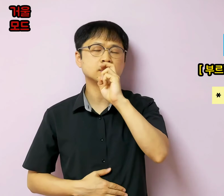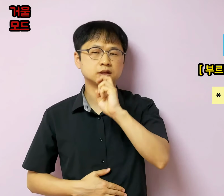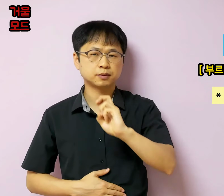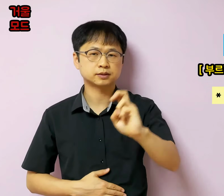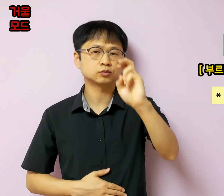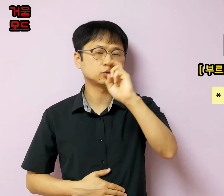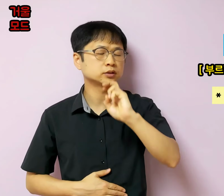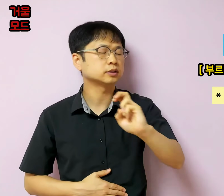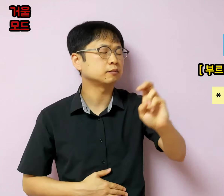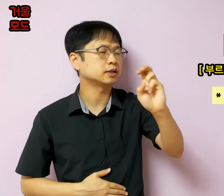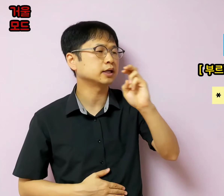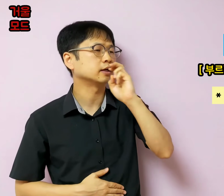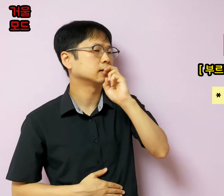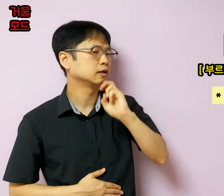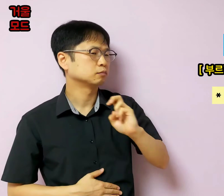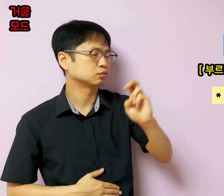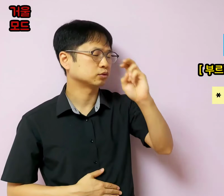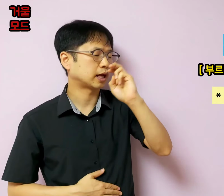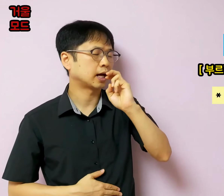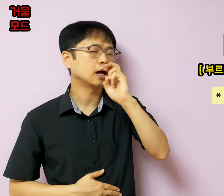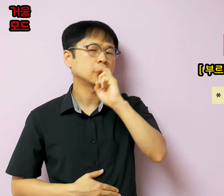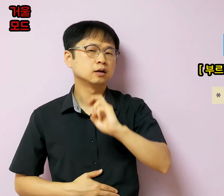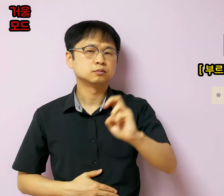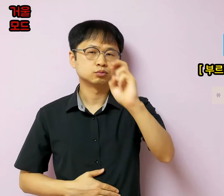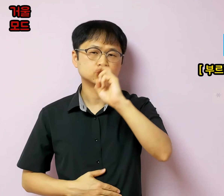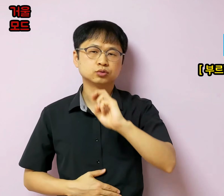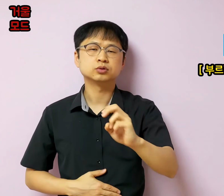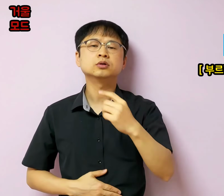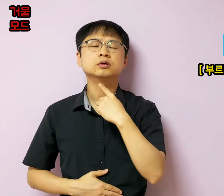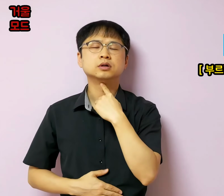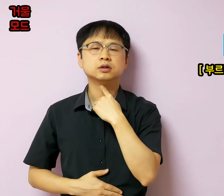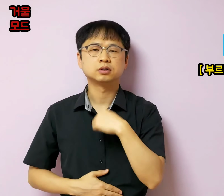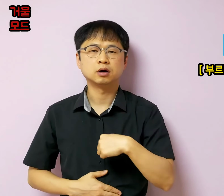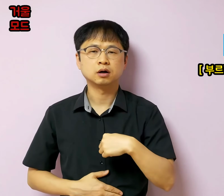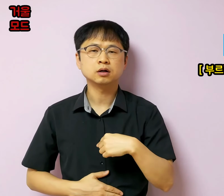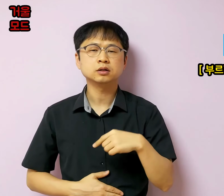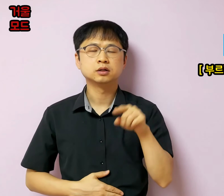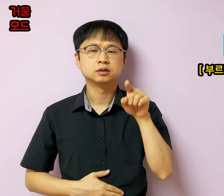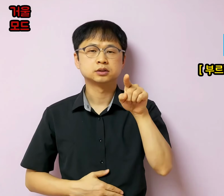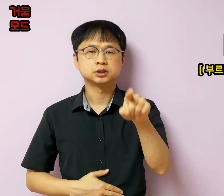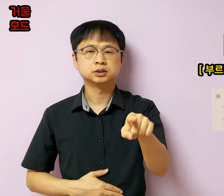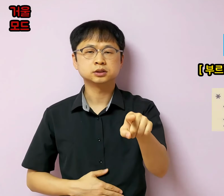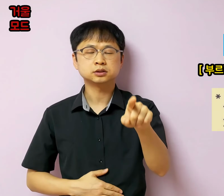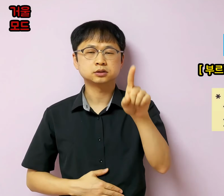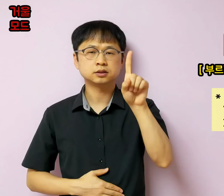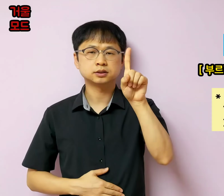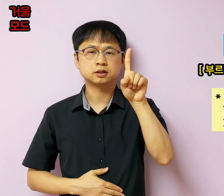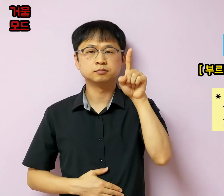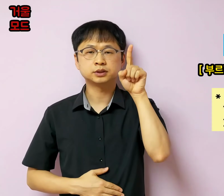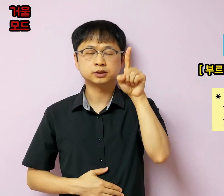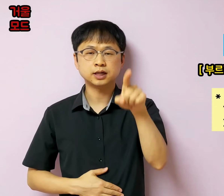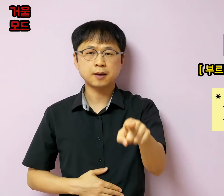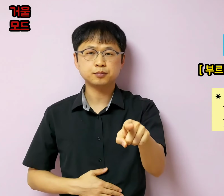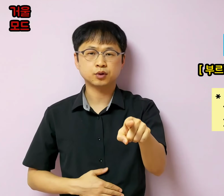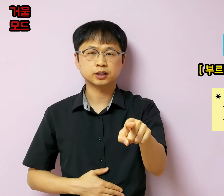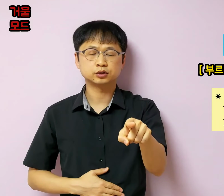굽혀서 입에서 돌려서 내밀기. 부르다, 부르던 그것은 금지를 앞으로 가르쳐